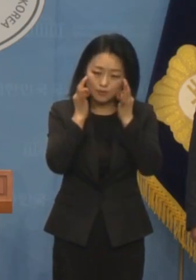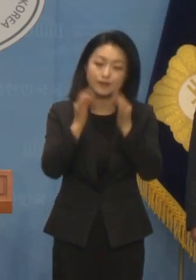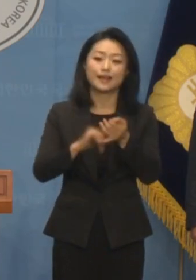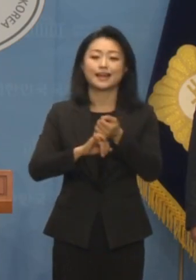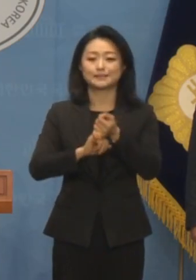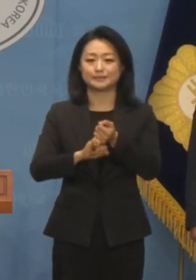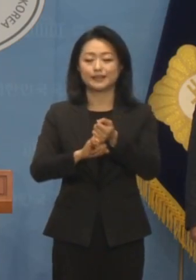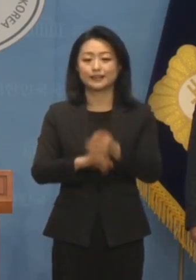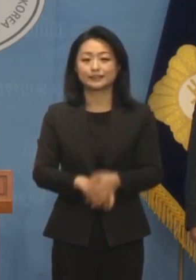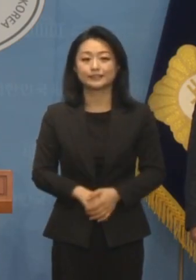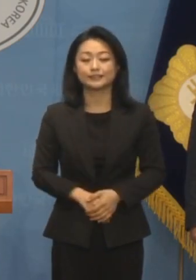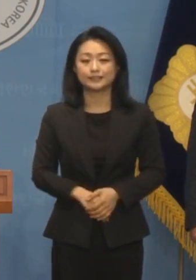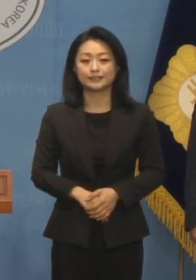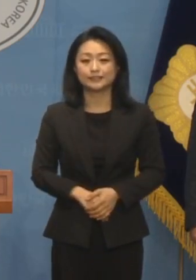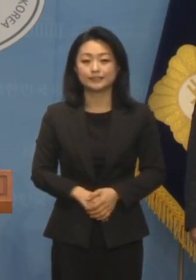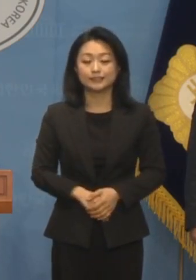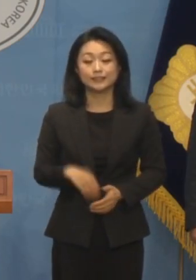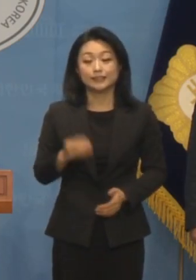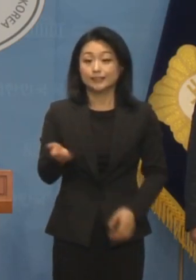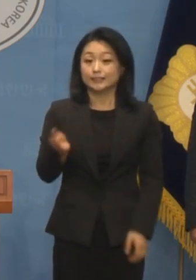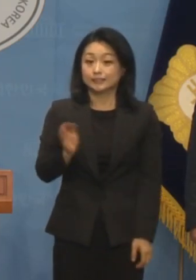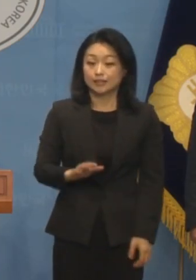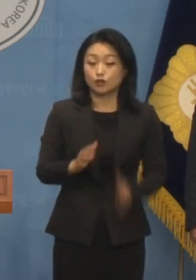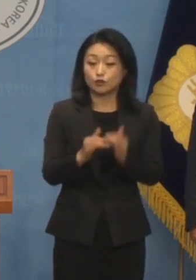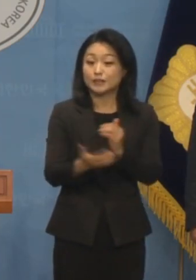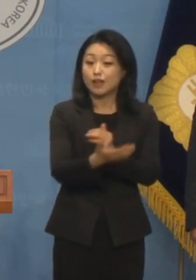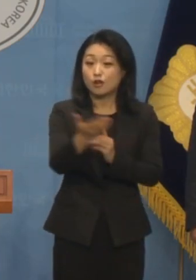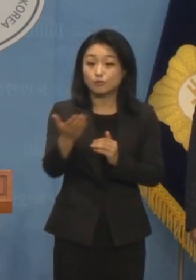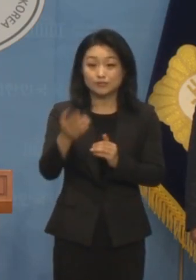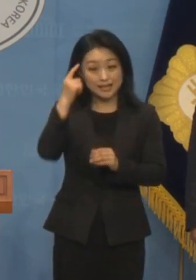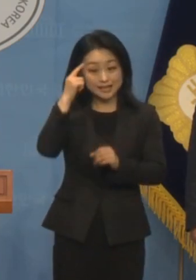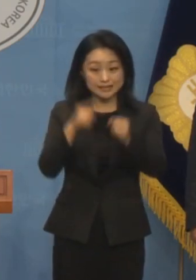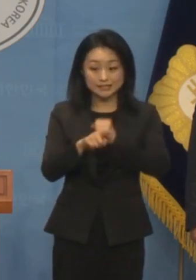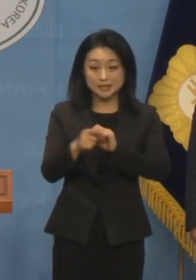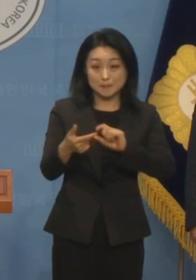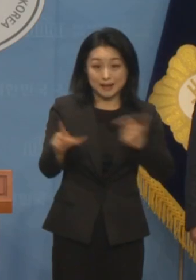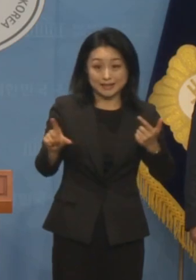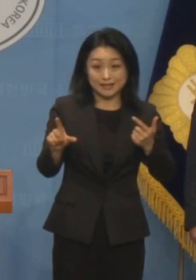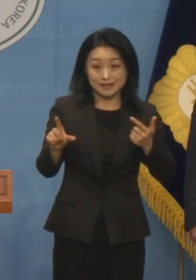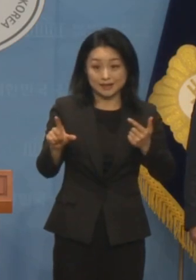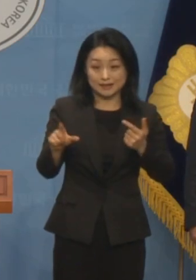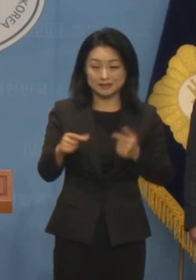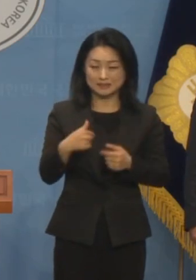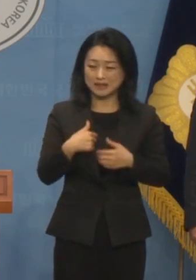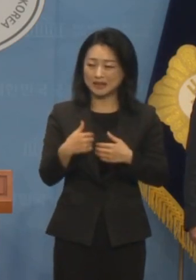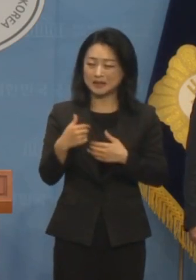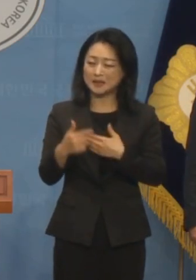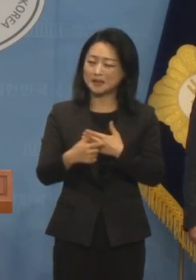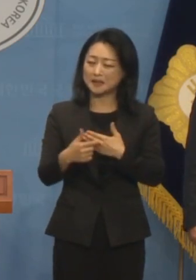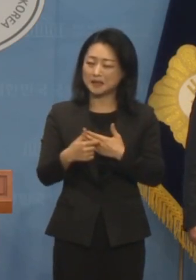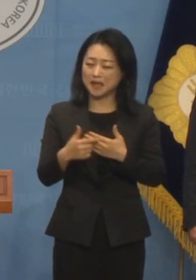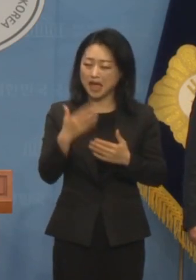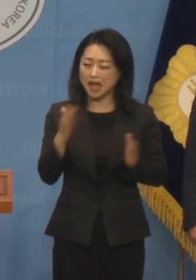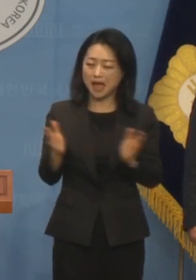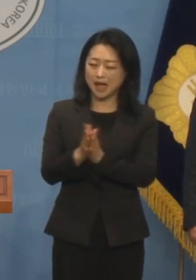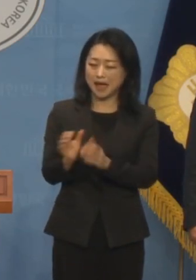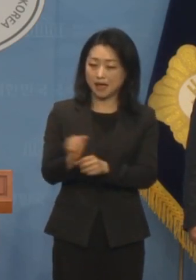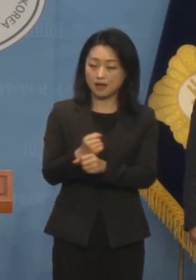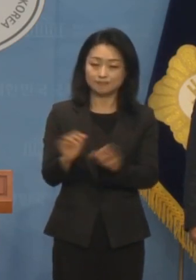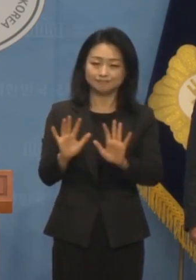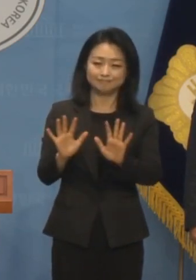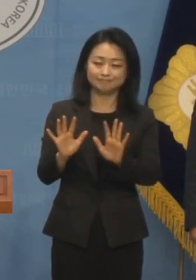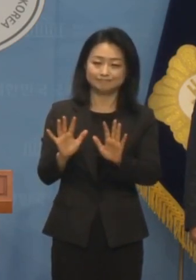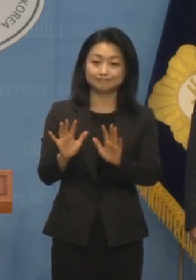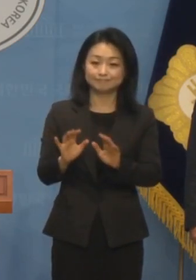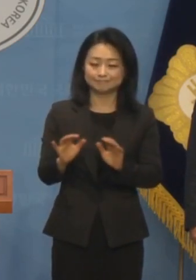다하겠습니다. 다만 국민의 뜻에 반하는 원칙 없는 합의, 당리당략뿐인 야합에는 철저하게